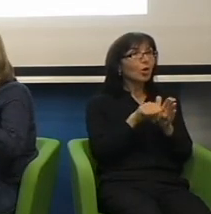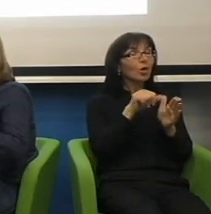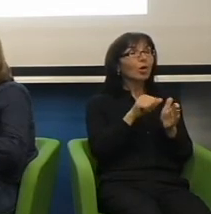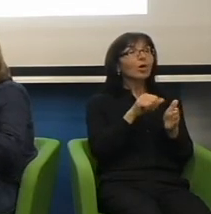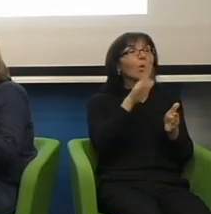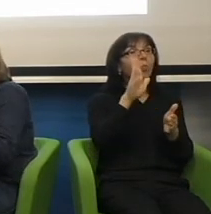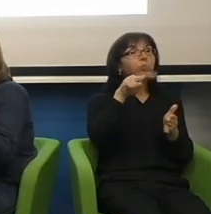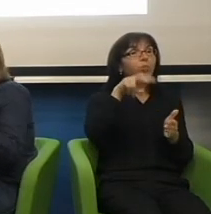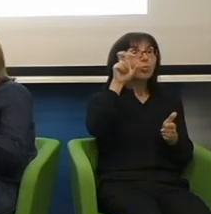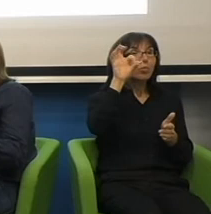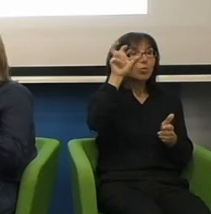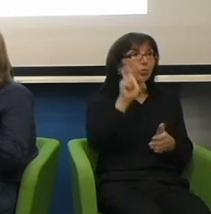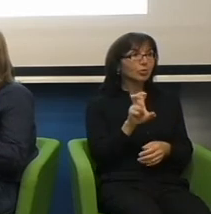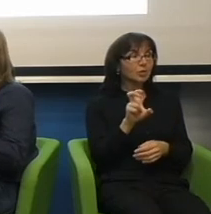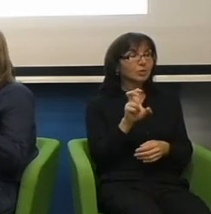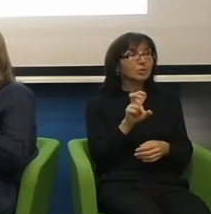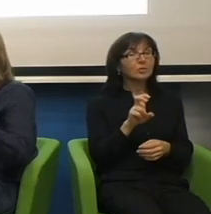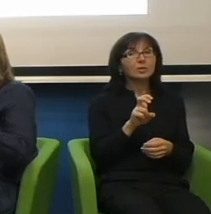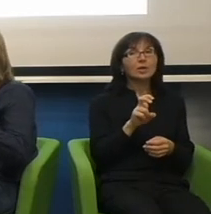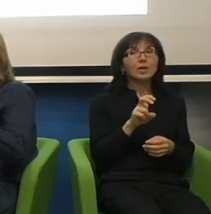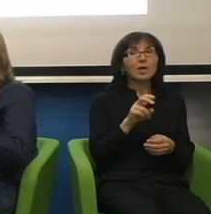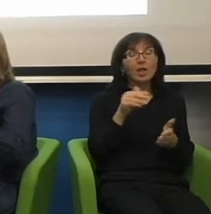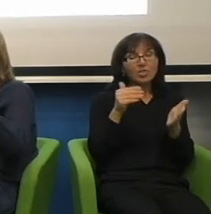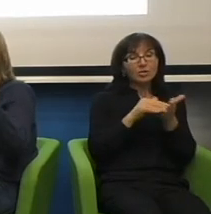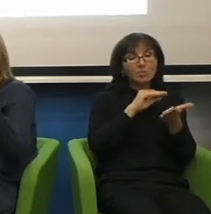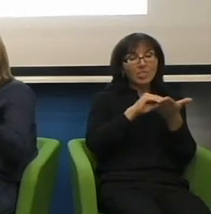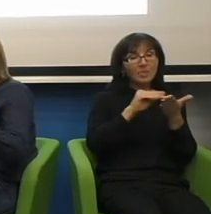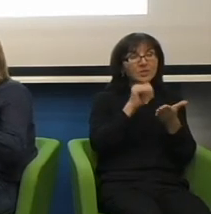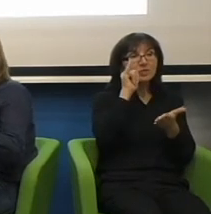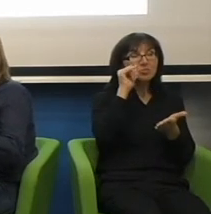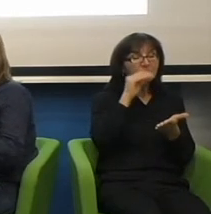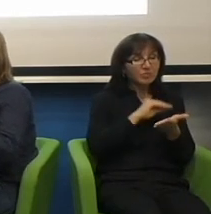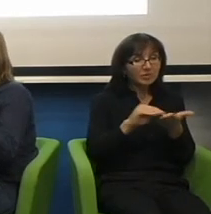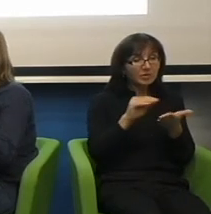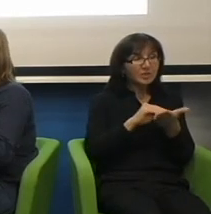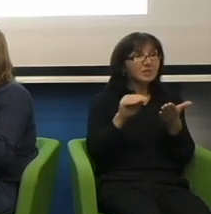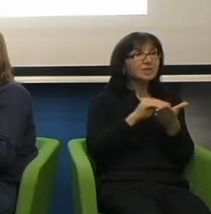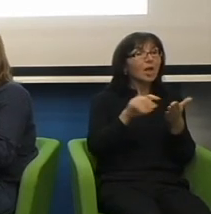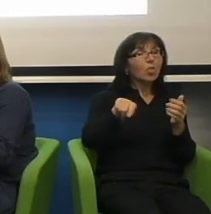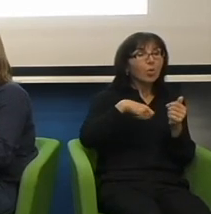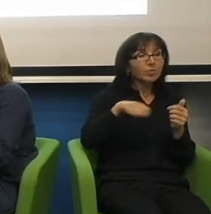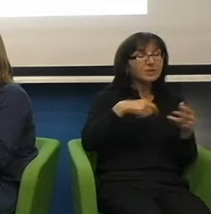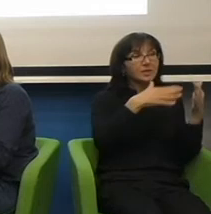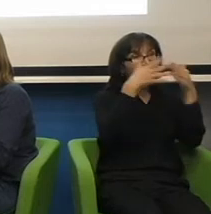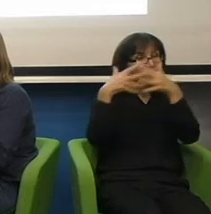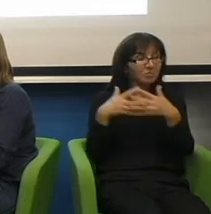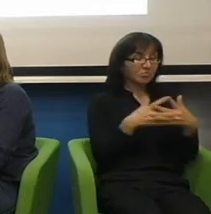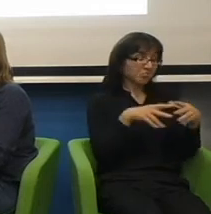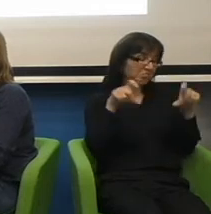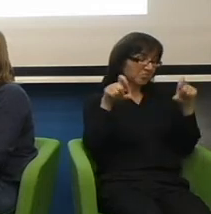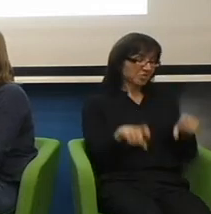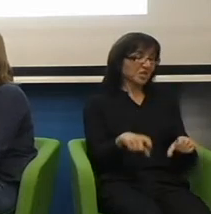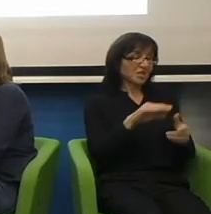że Anna Walentynowicz nie ma w tym momencie żadnych kompleksów. Trzeba napisać list do prezydenta Stanów Zjednoczonych, siada i pisze list do prezydenta Stanów